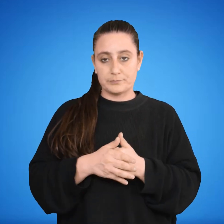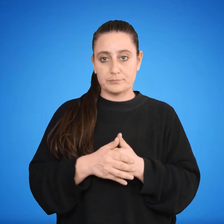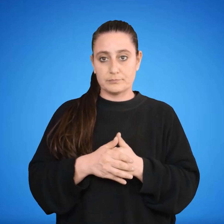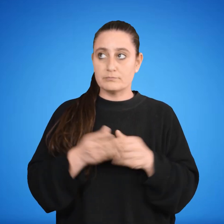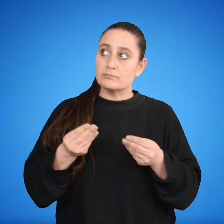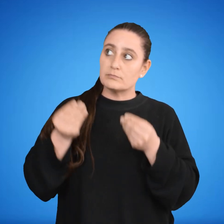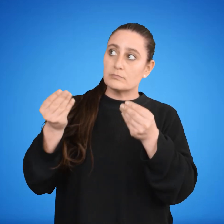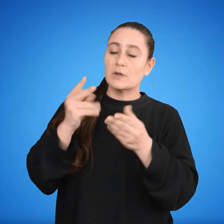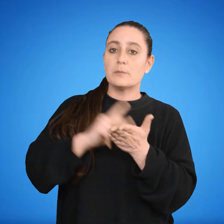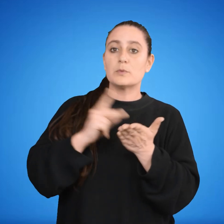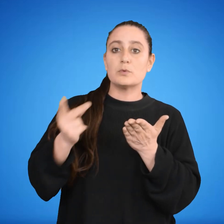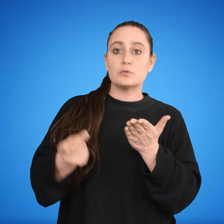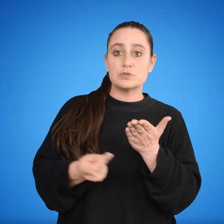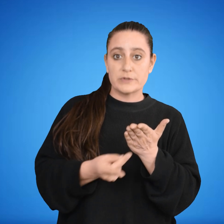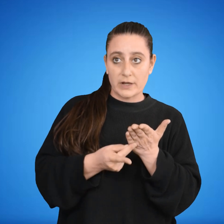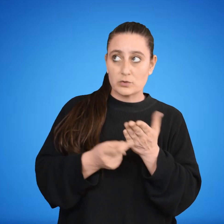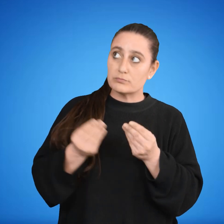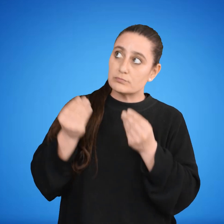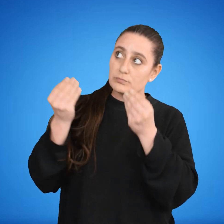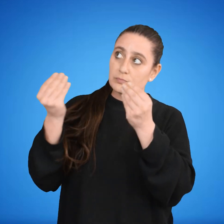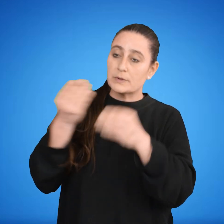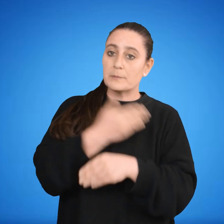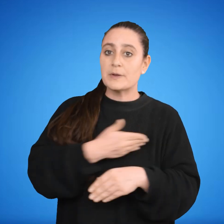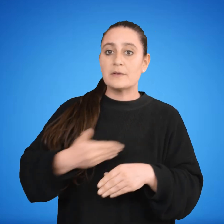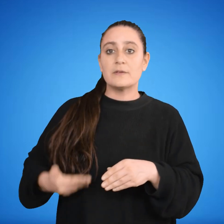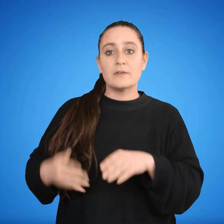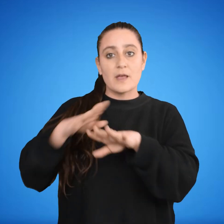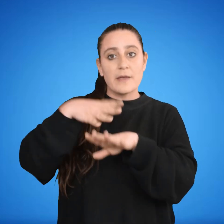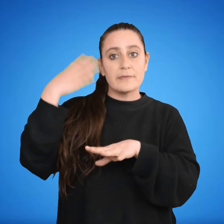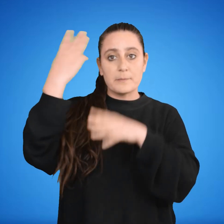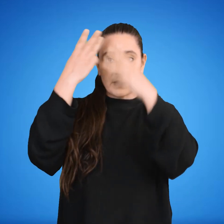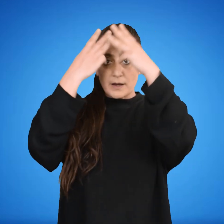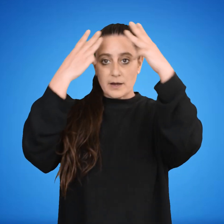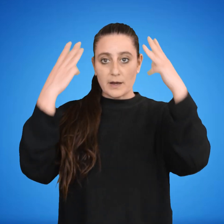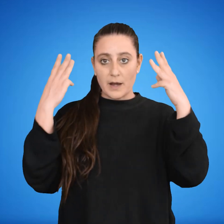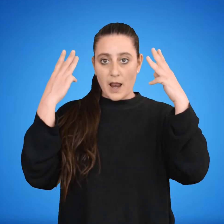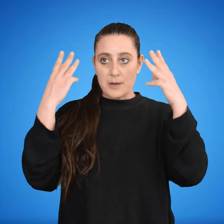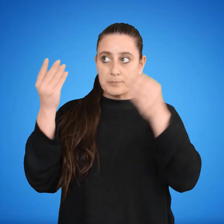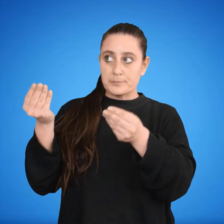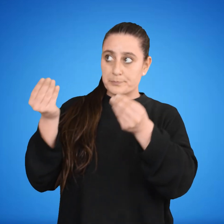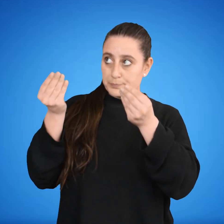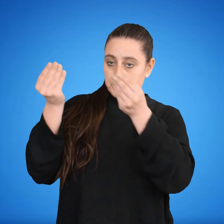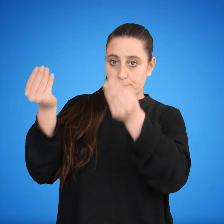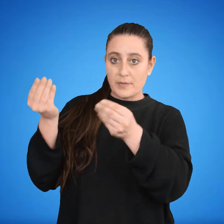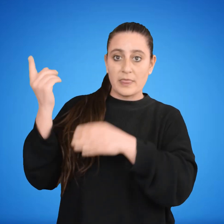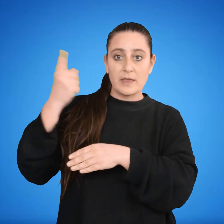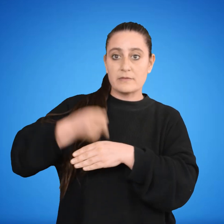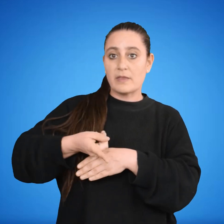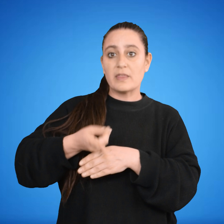Cívico Nacional, presentando un proyecto articulado que se elevará al presidente de la Asamblea General, debiendo ser sometido a la